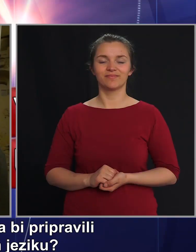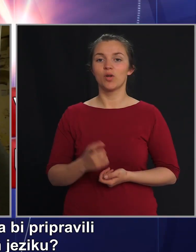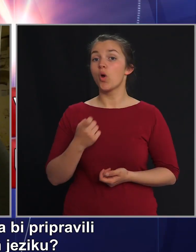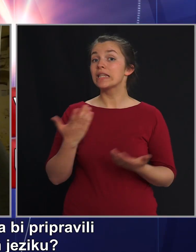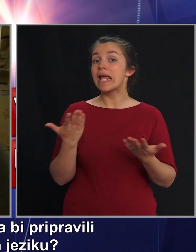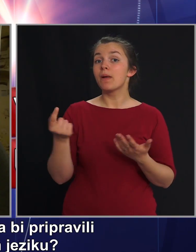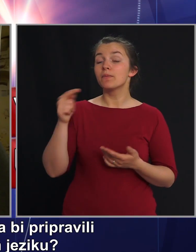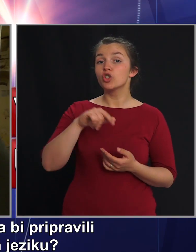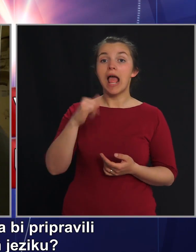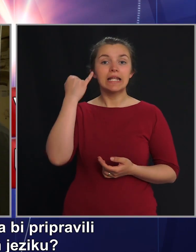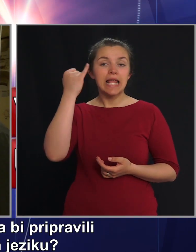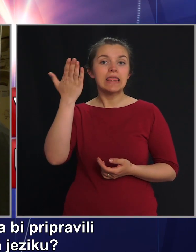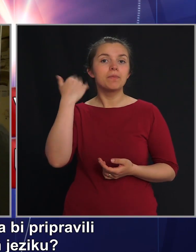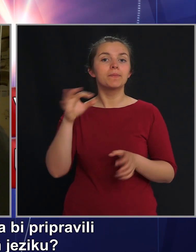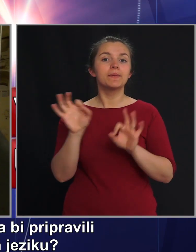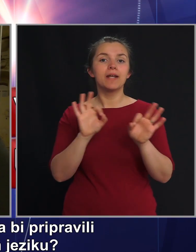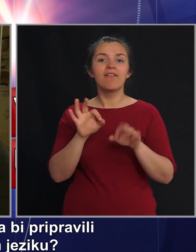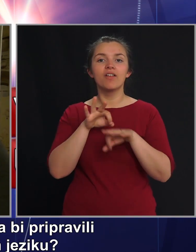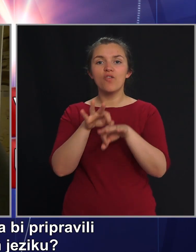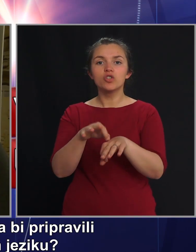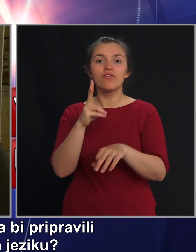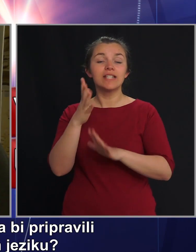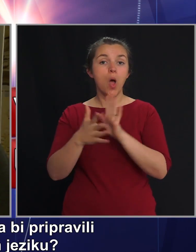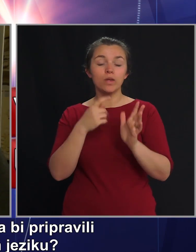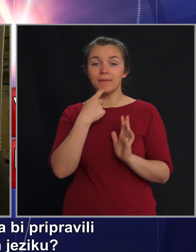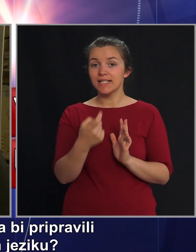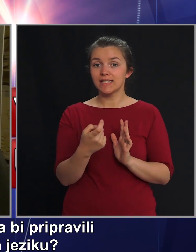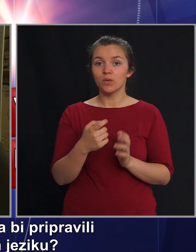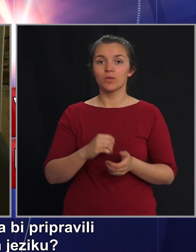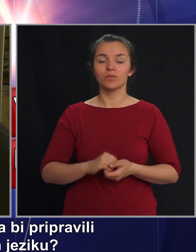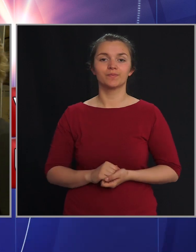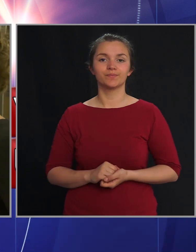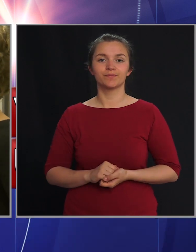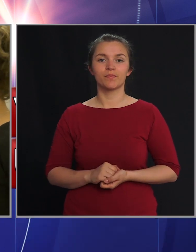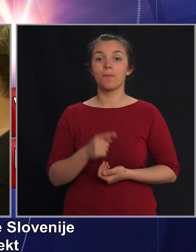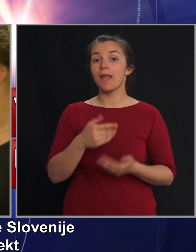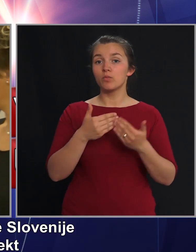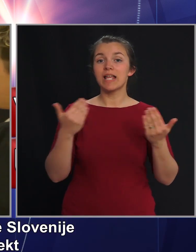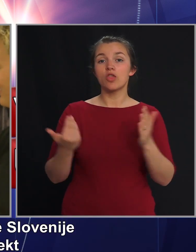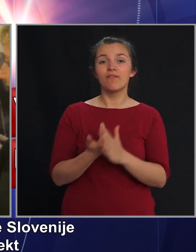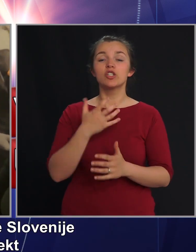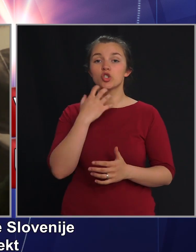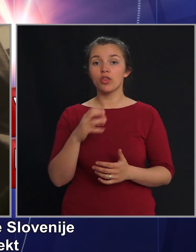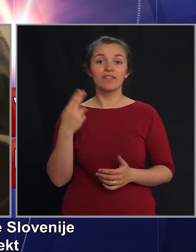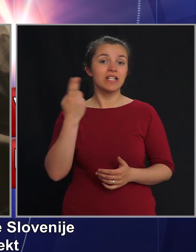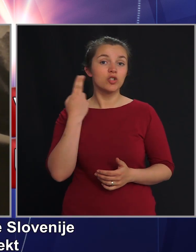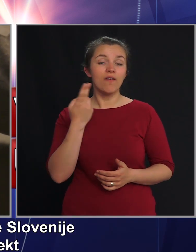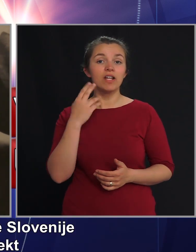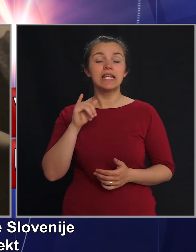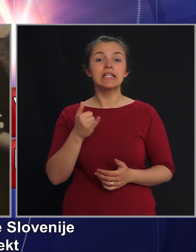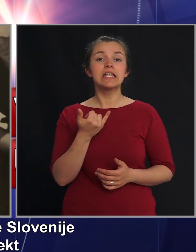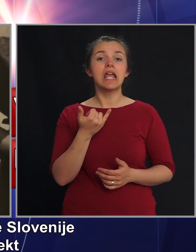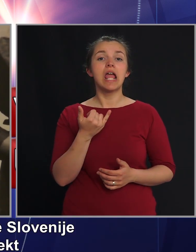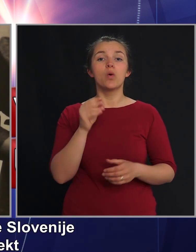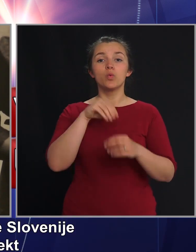Od kje je pa prišla ideja, da bi pripravili vodstvo v znakovnem jeziku? Muzej novejše zgodovine